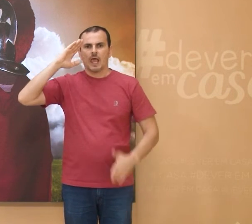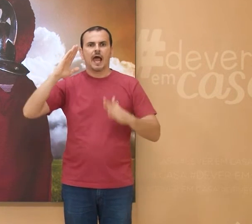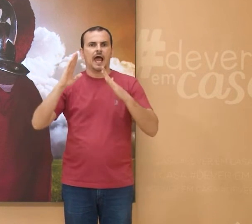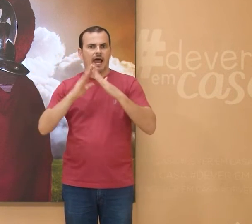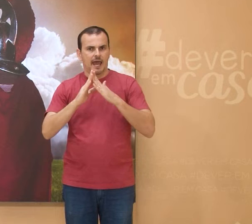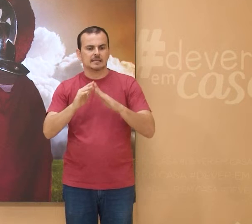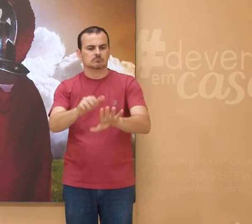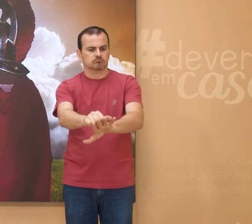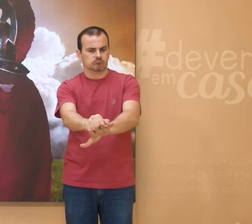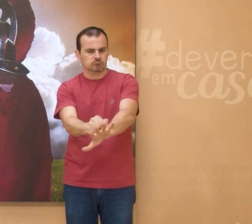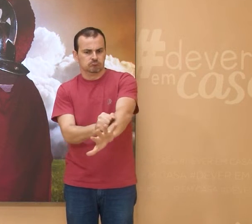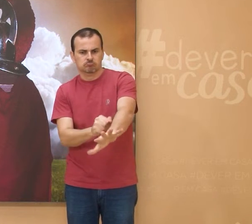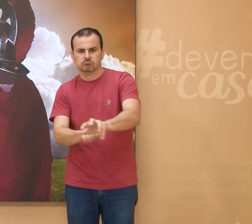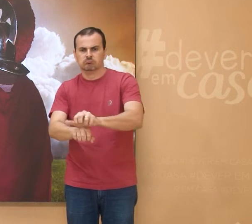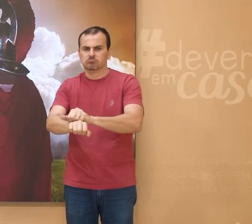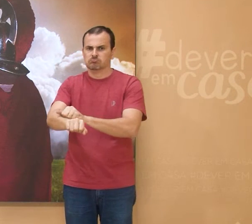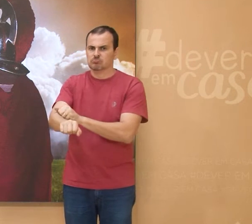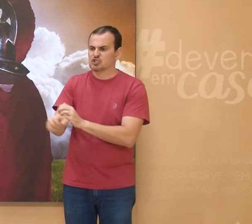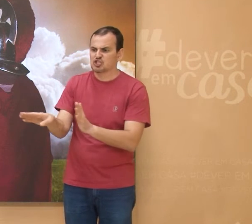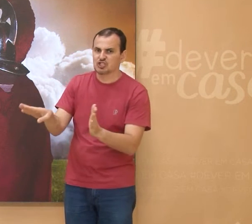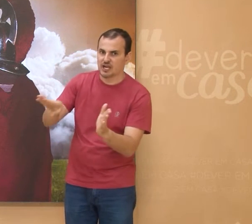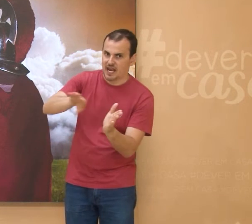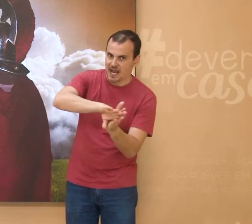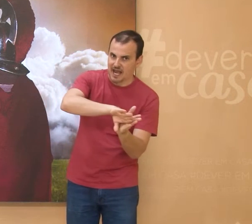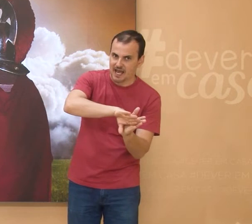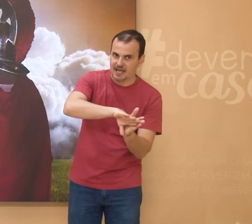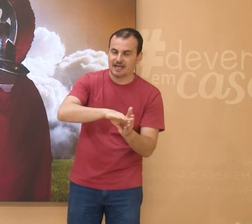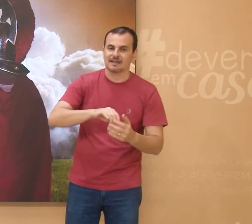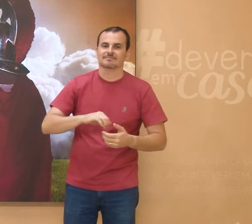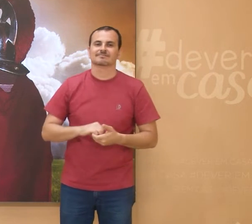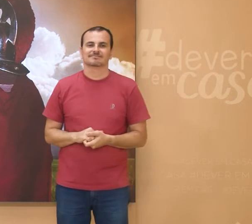soldados chegaram até a casa da Cinderela.